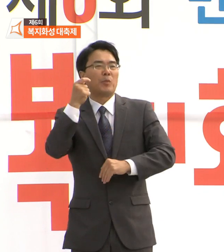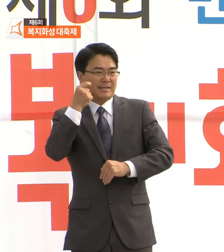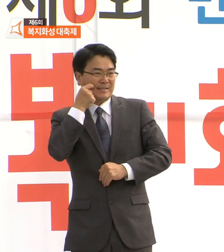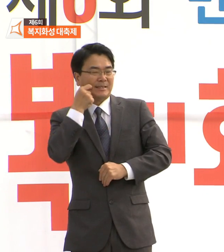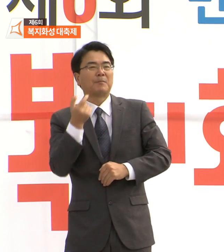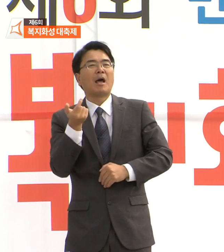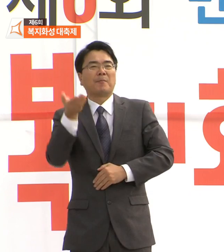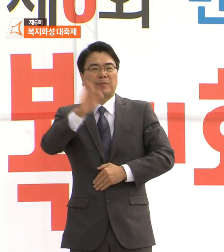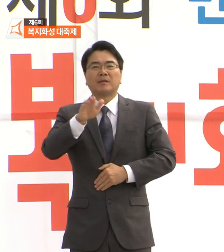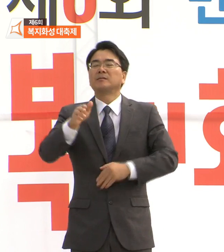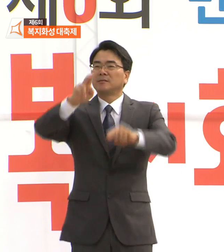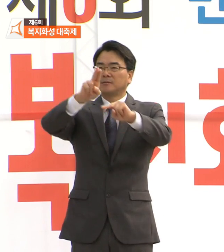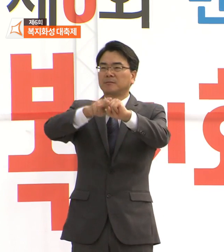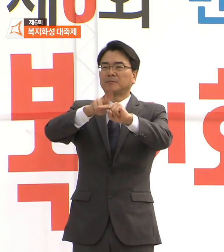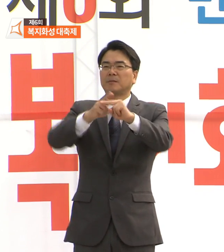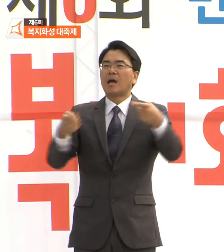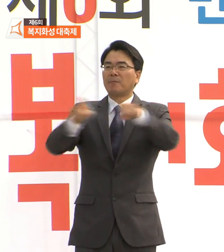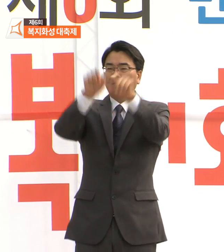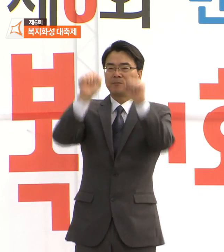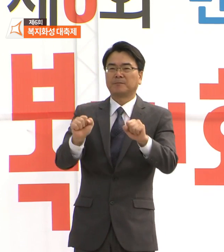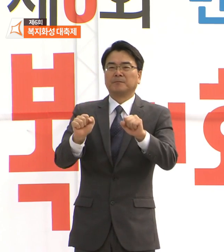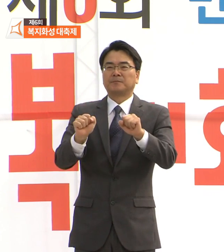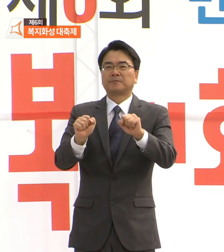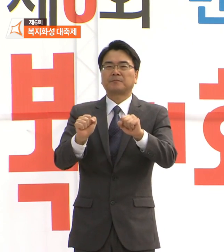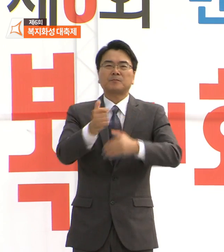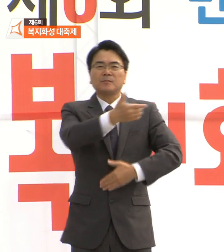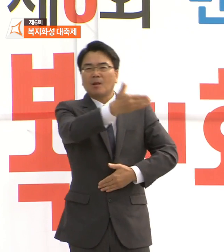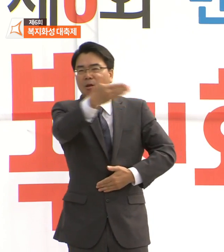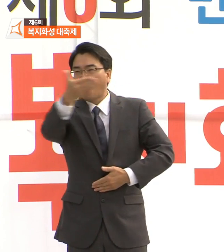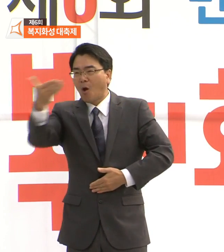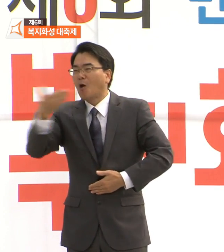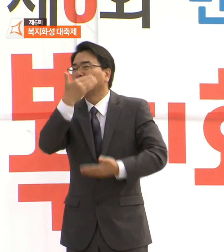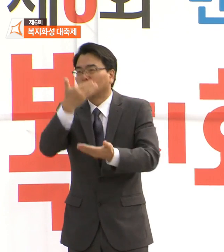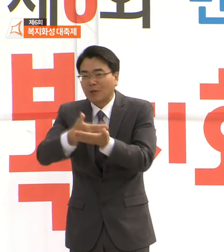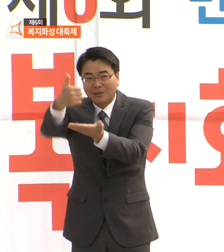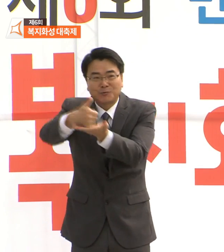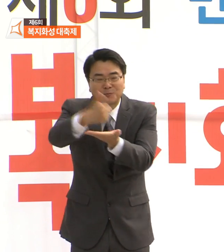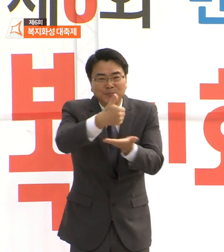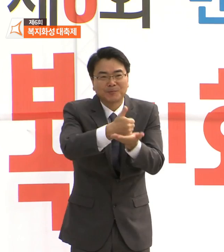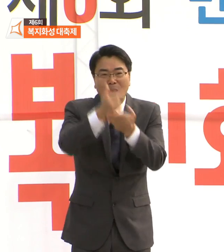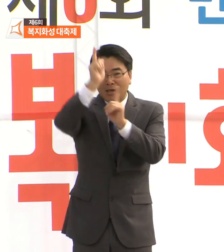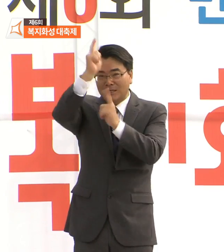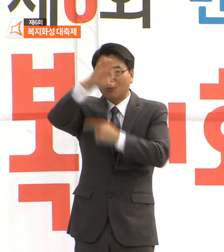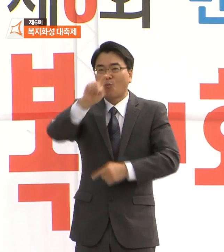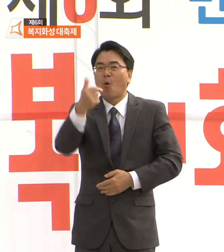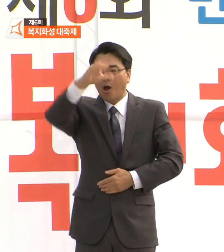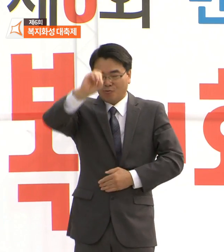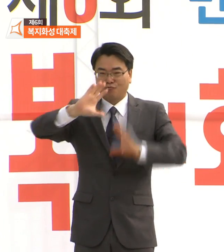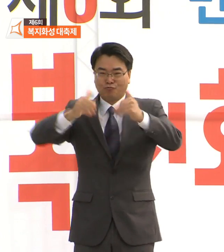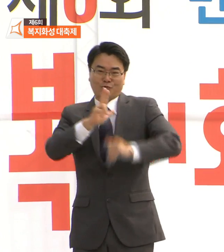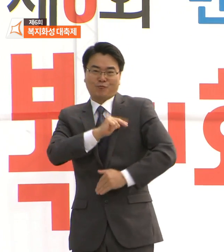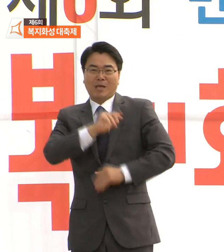또 이 자리에 또 함께해 주신 또 여러 내빈 분들이 계십니다. 또 이현우 국회의원님도 오셨고